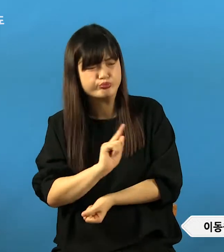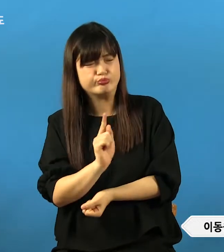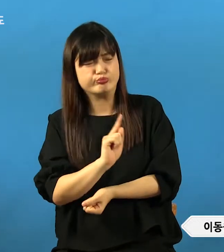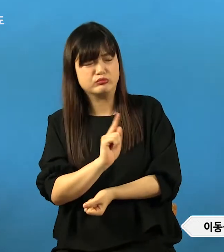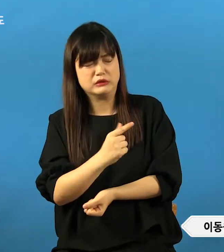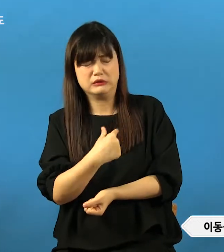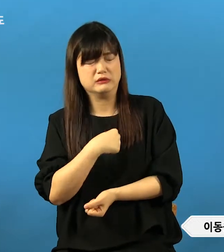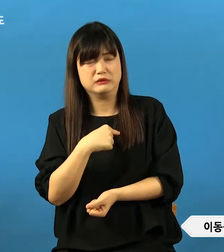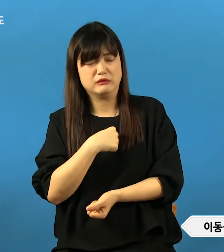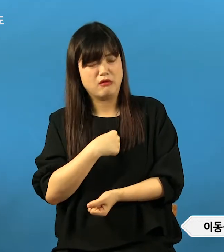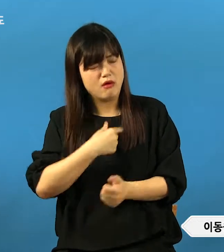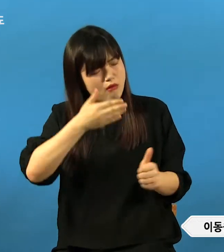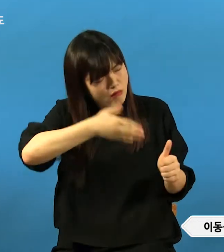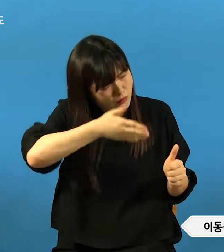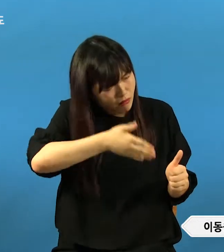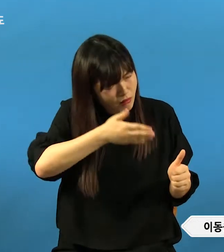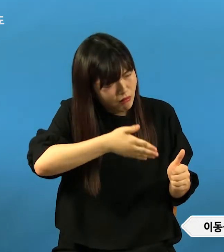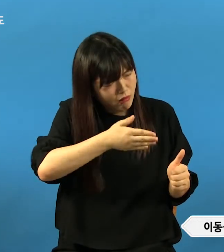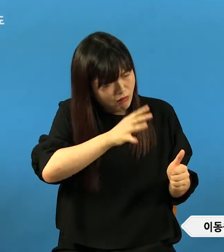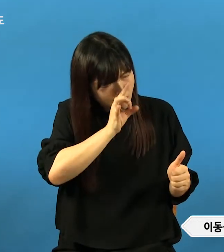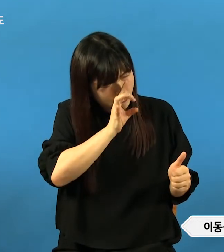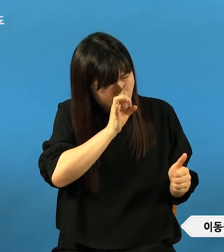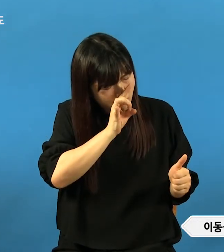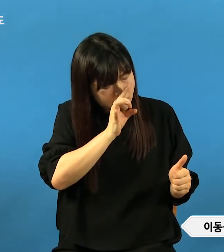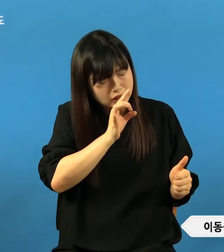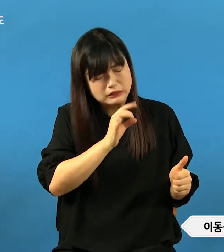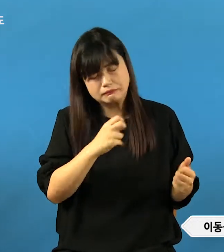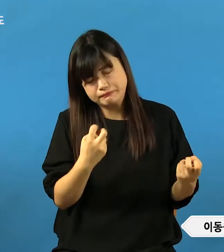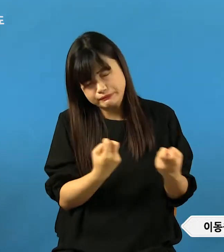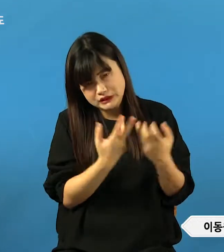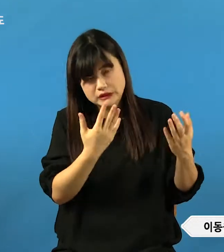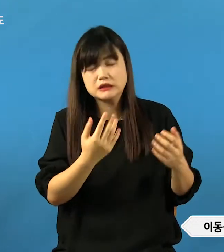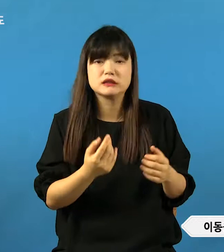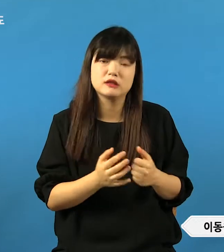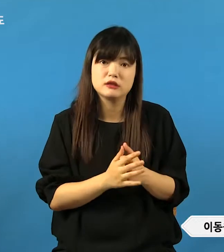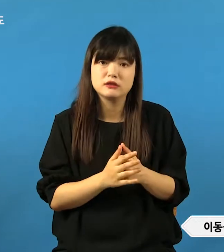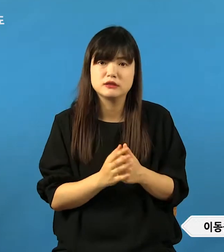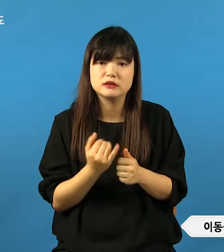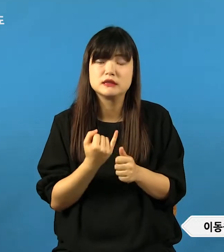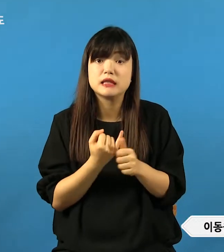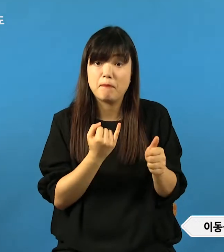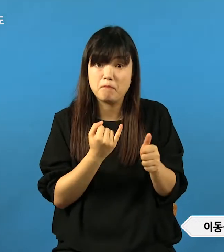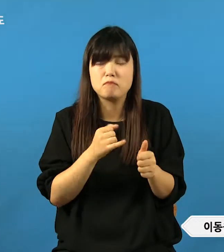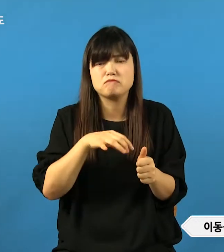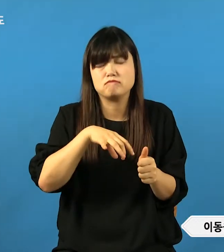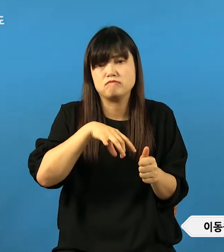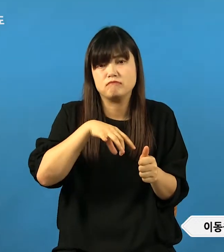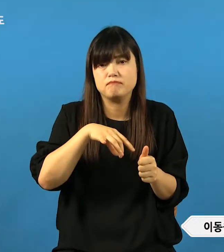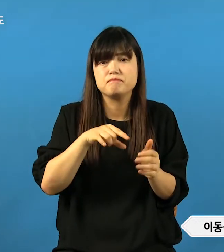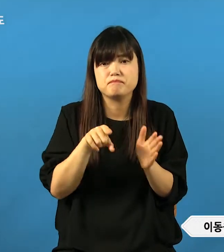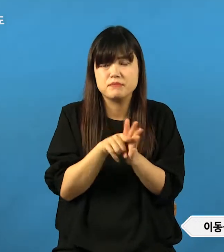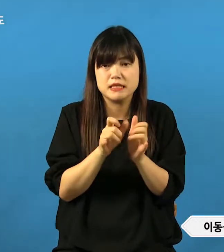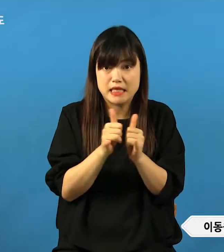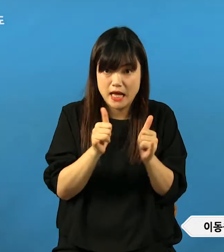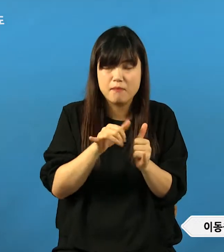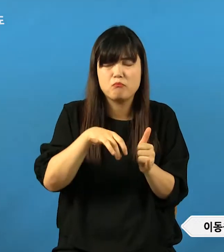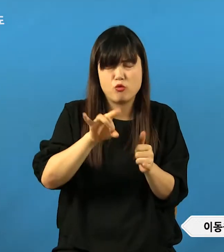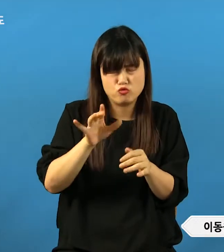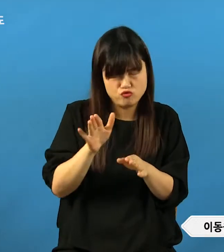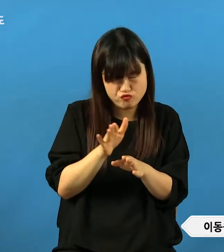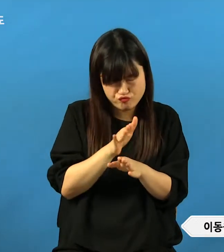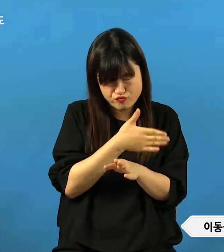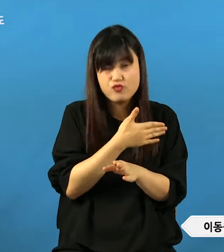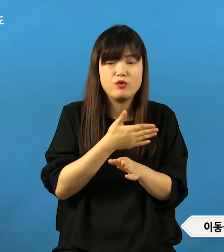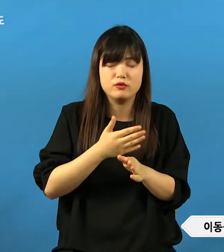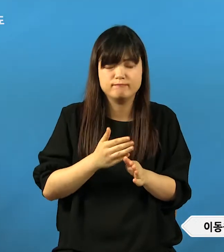생각했습니다. 호소했지만 따르지 않은 가족들, 할 수 없이 크리스찬은 홀로 이 순례의 길을